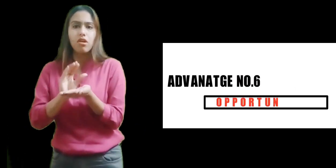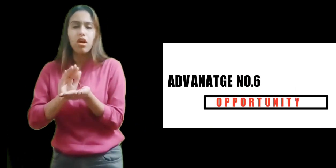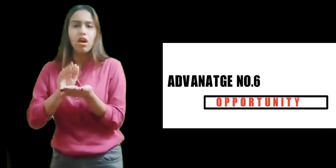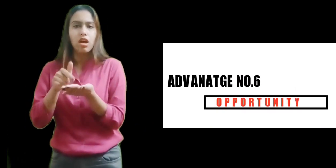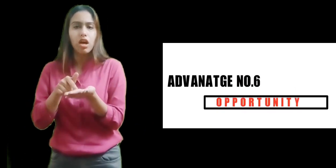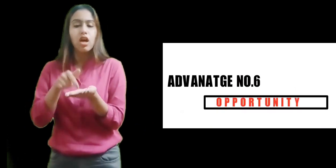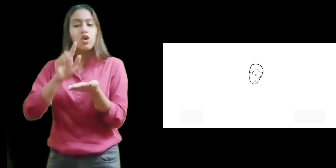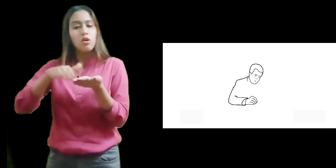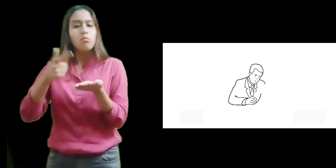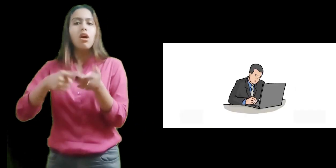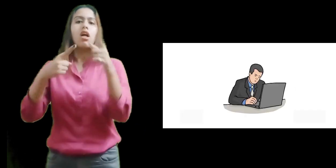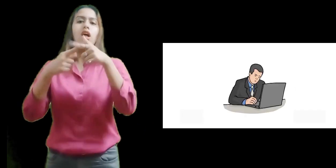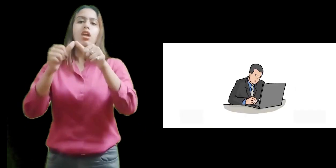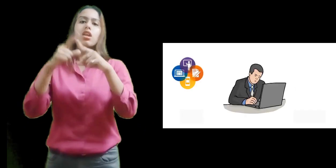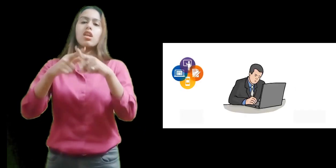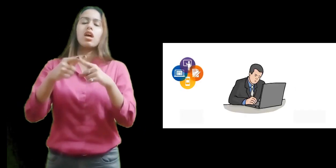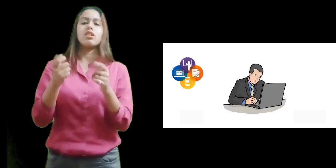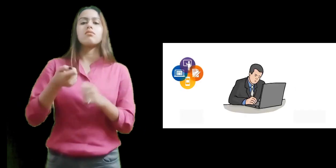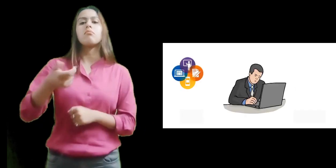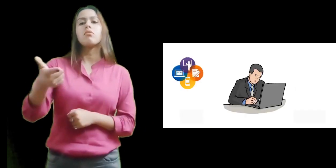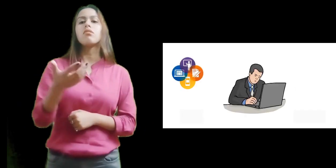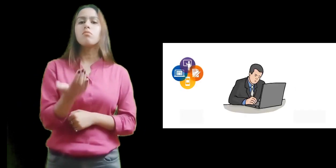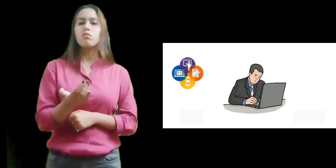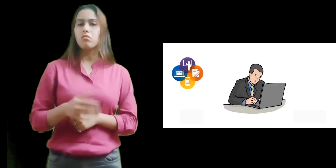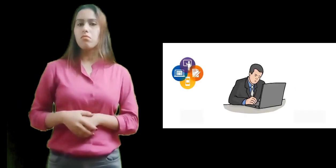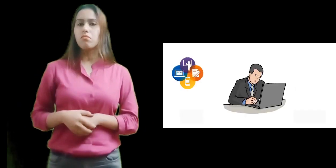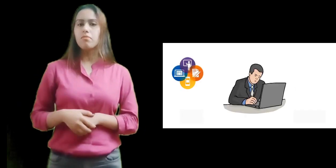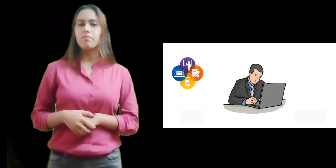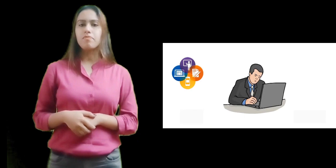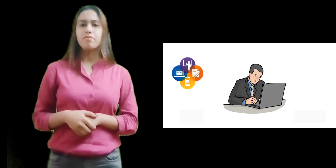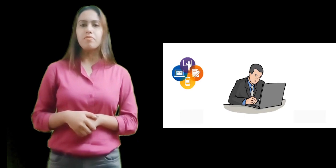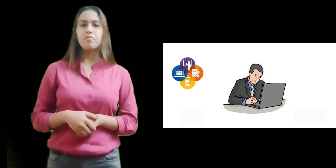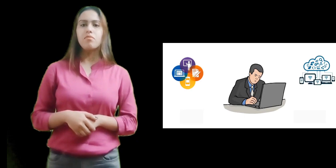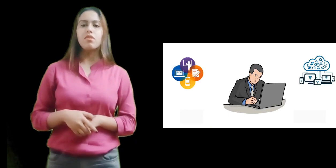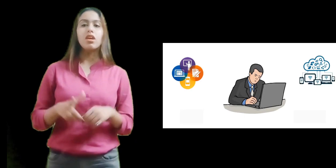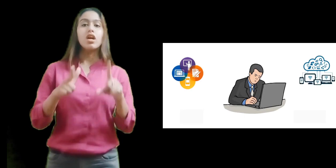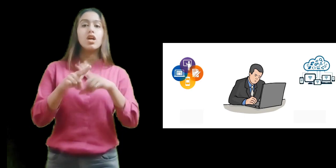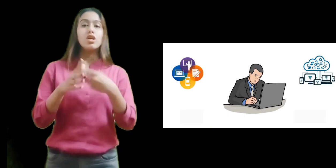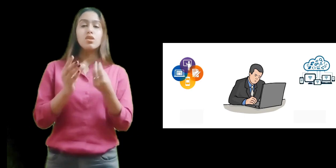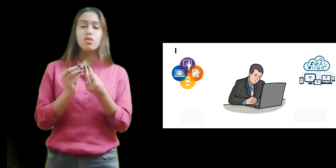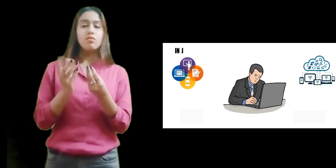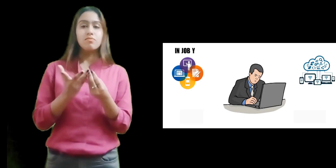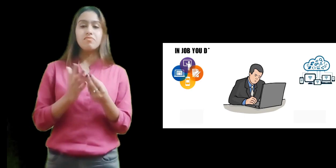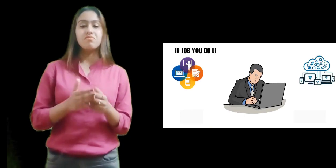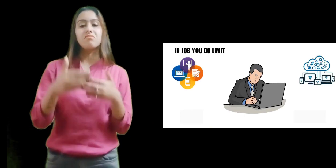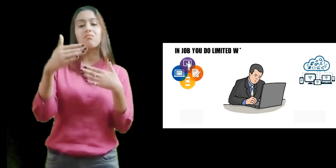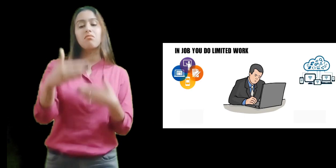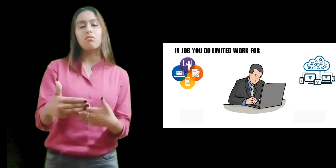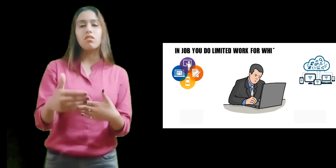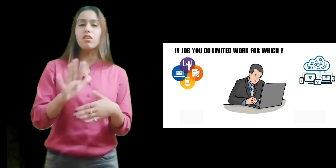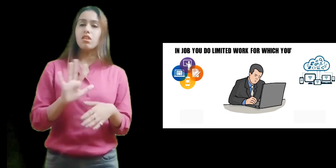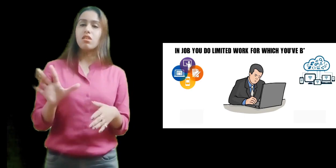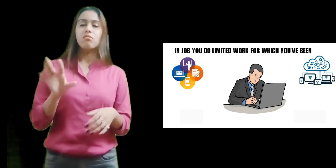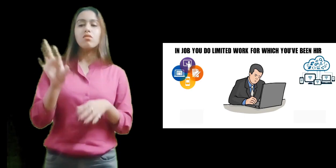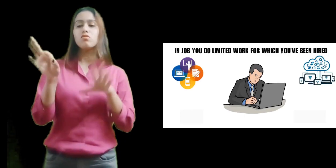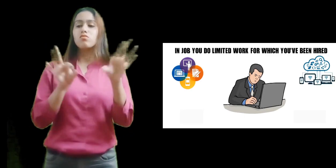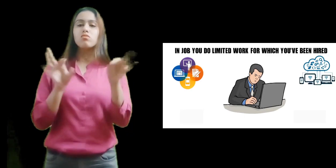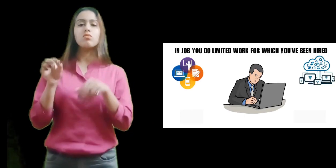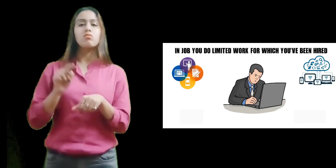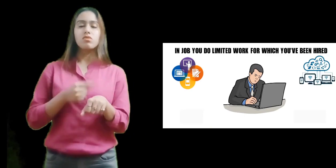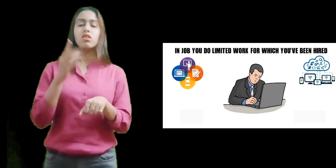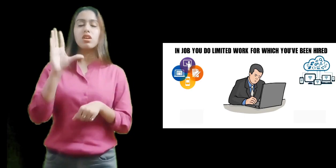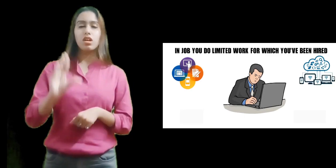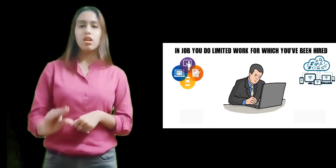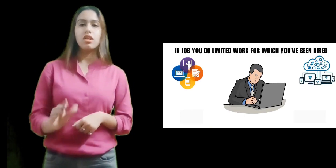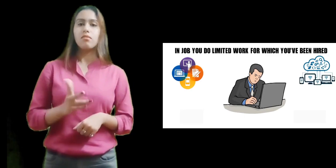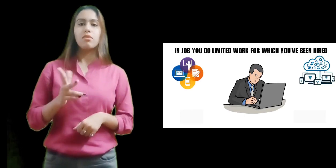अपॉर्चुनिटी। जॉब्स में लर्निंग अपॉर्चुनिटी यूजुअली बहुत लिमिटेड होती है कंपेयर टू बिजनेस। बिकॉज जॉब्स में आप बस उतने ही काम करते हो जिसके लिए आपको